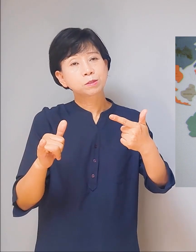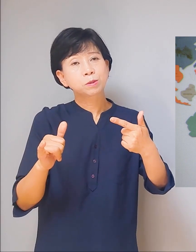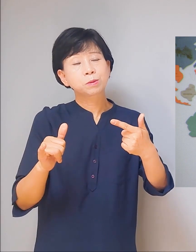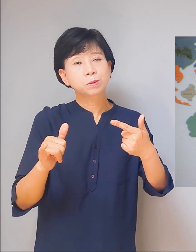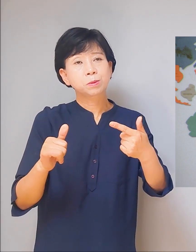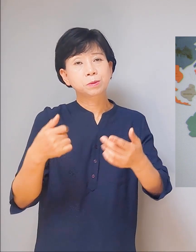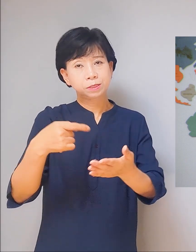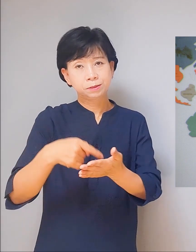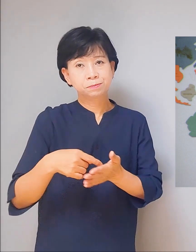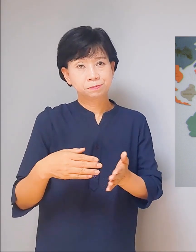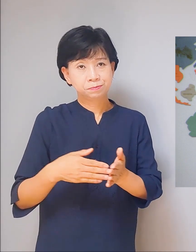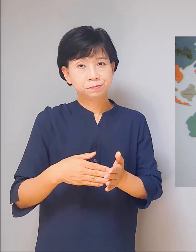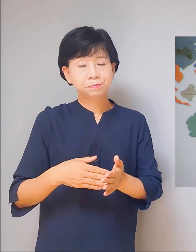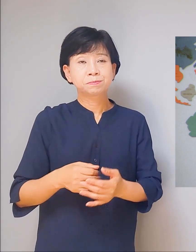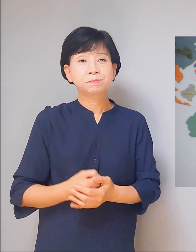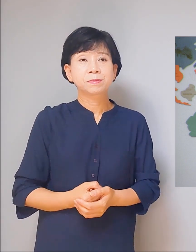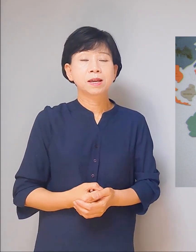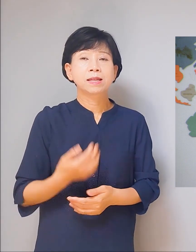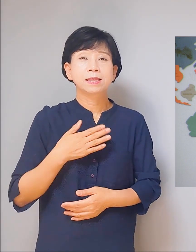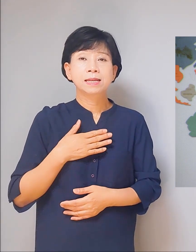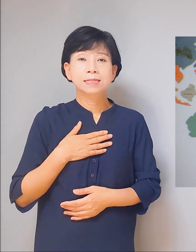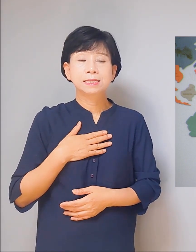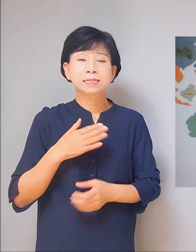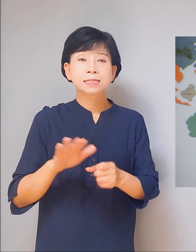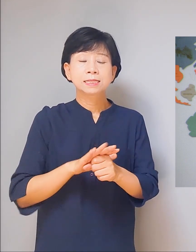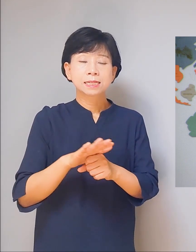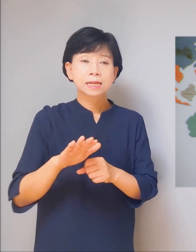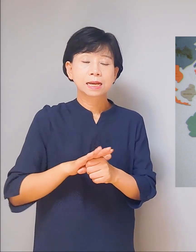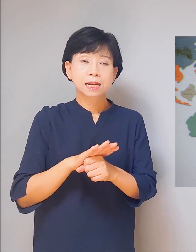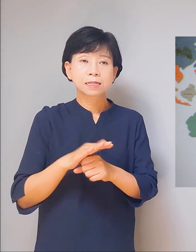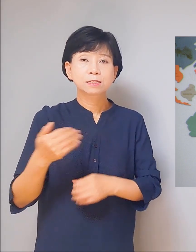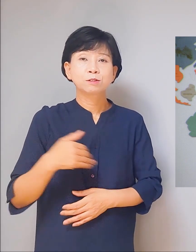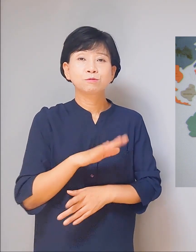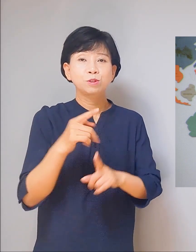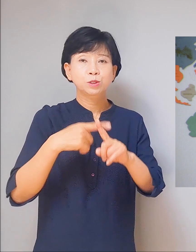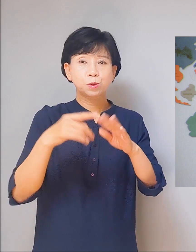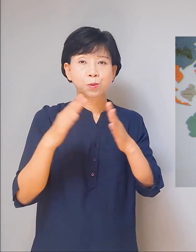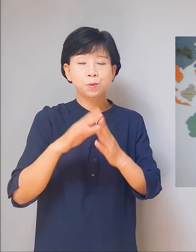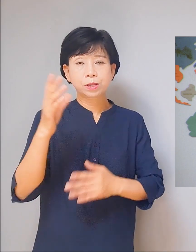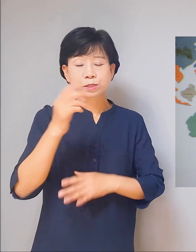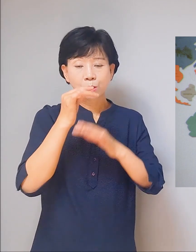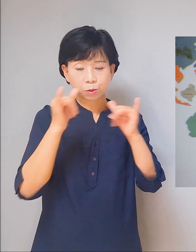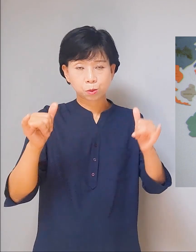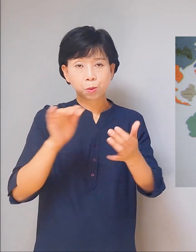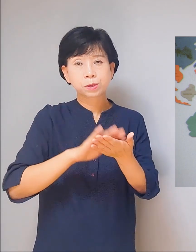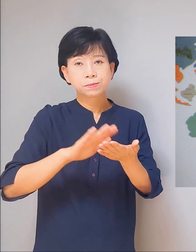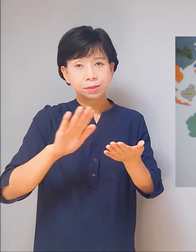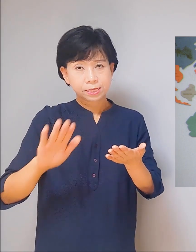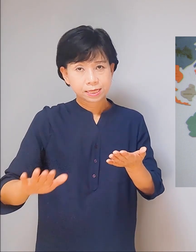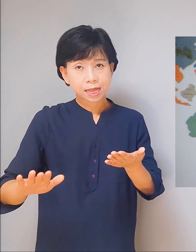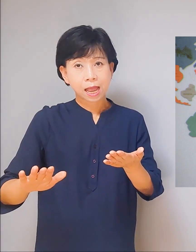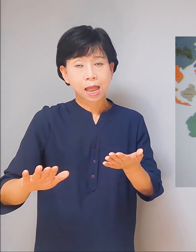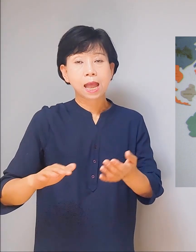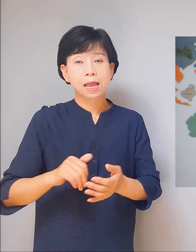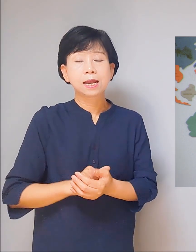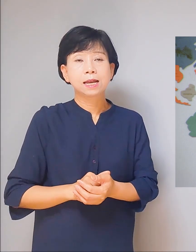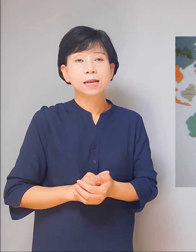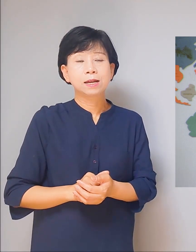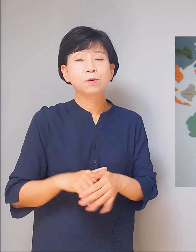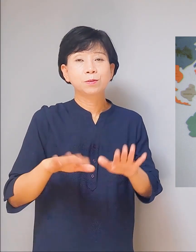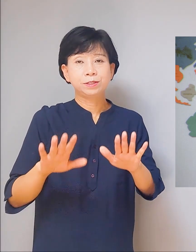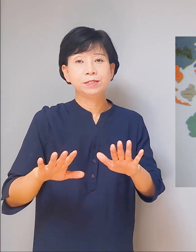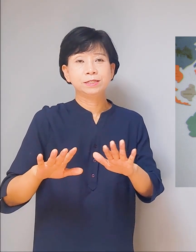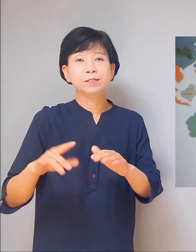괜찮겠습니다. 오늘은 나는 사랑하는 우리 교회 성도입니다와 경건의 시간에 대해서 같이 배우도록 하겠습니다.